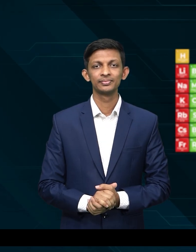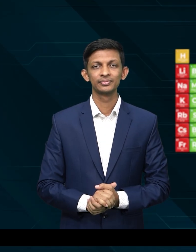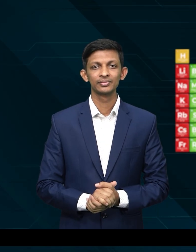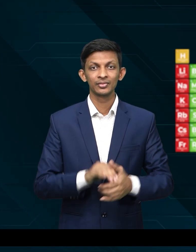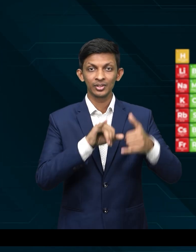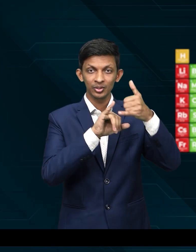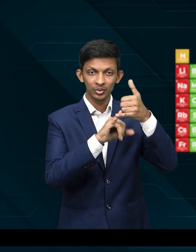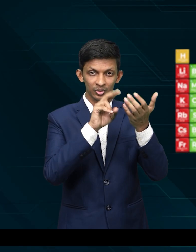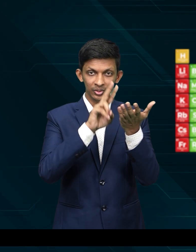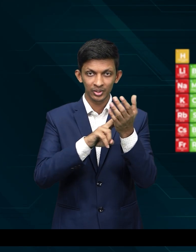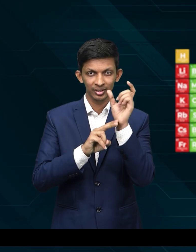டின்,